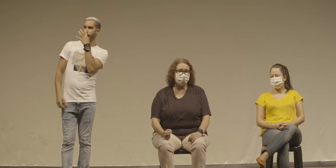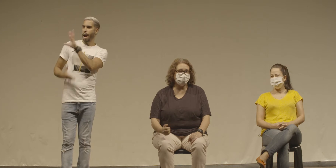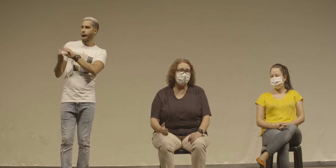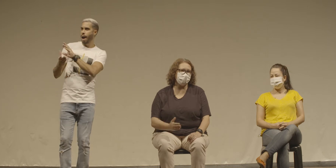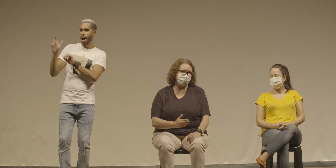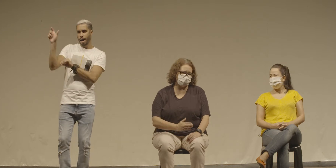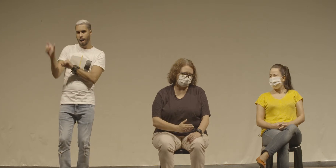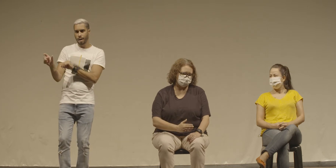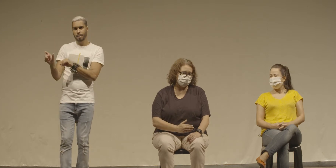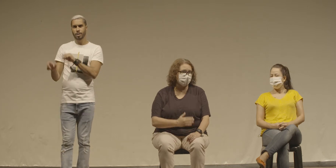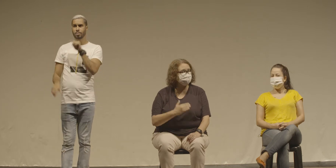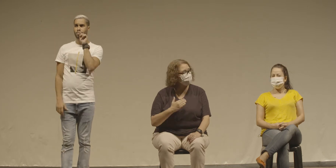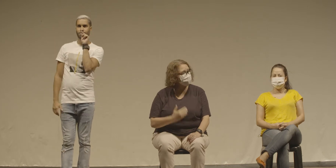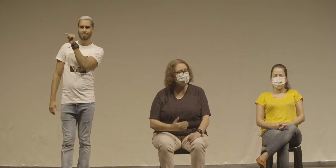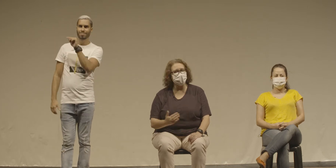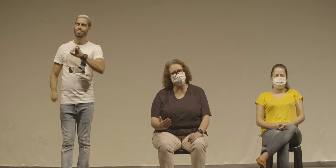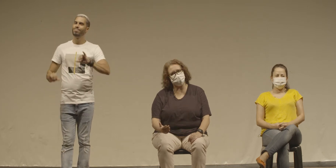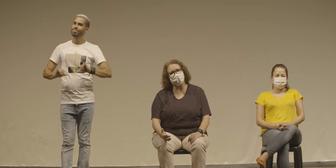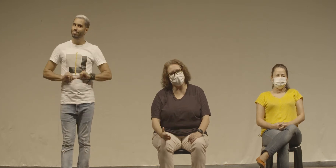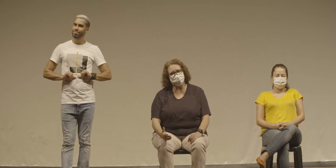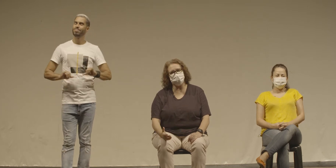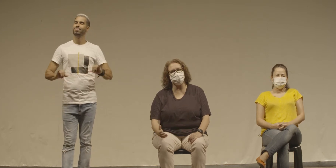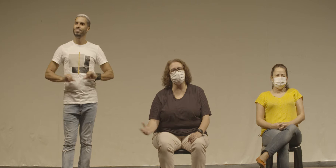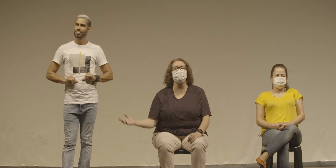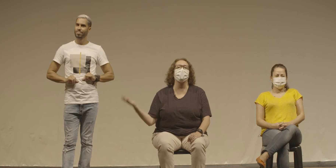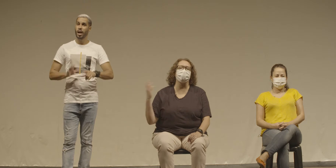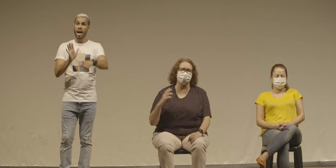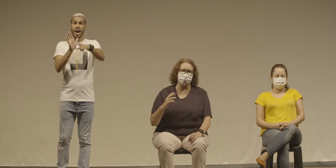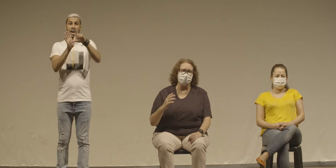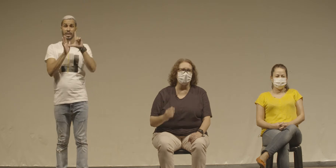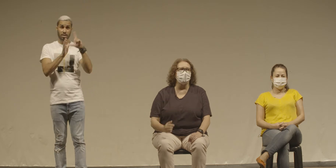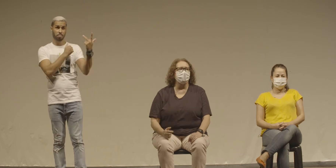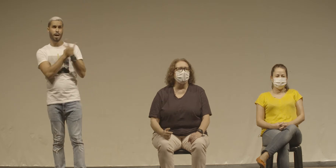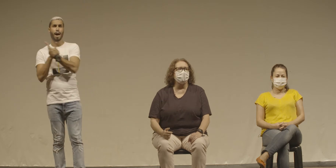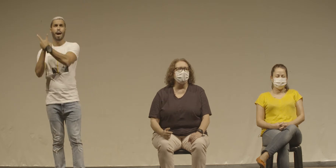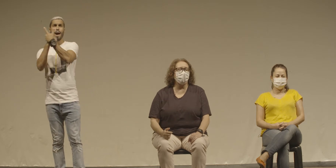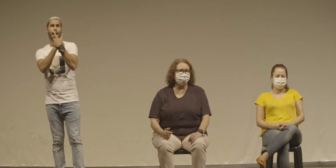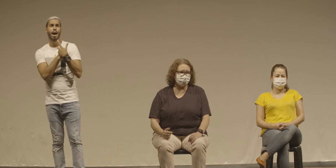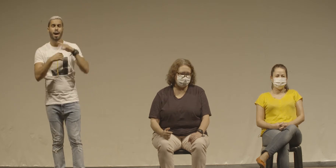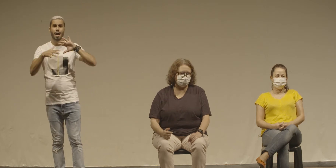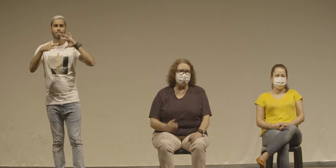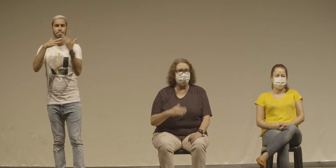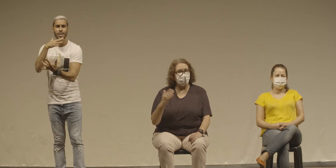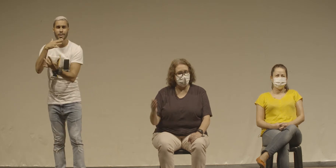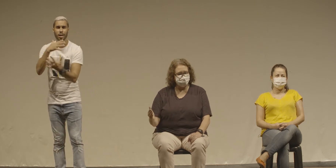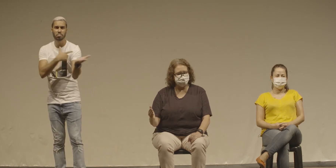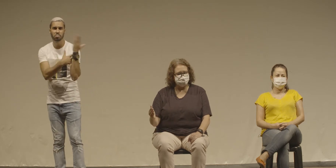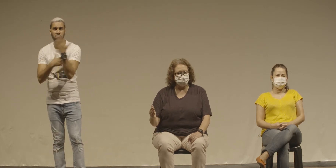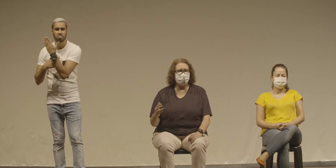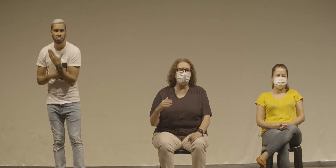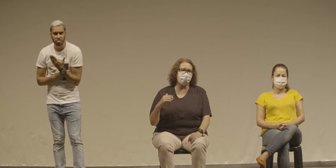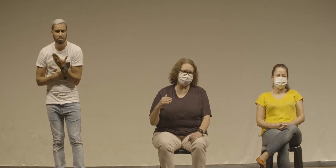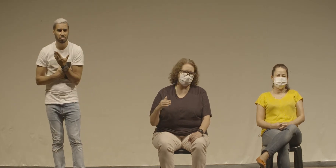elas sofreram com isso, porque elas não tinham esse suporte midiático. Coisa que